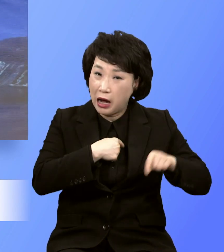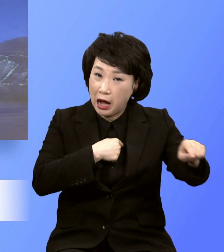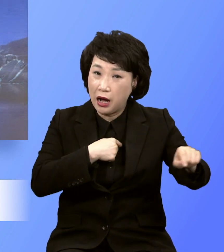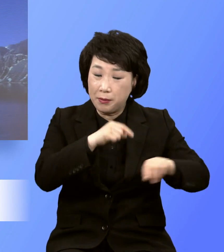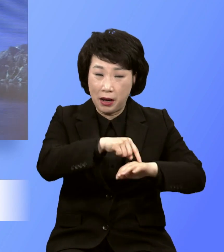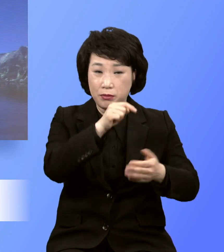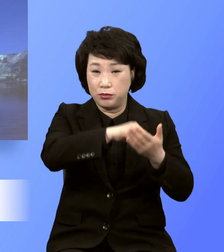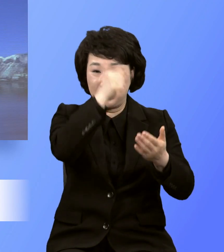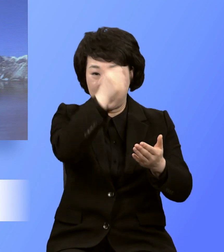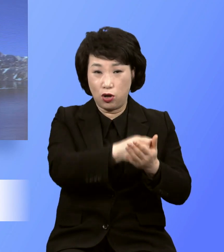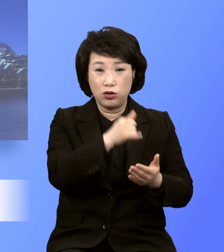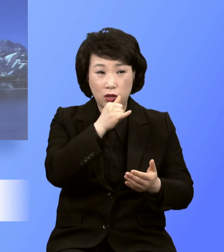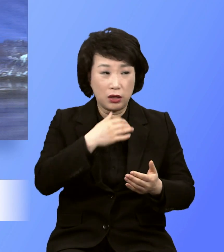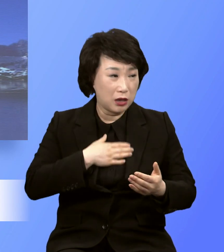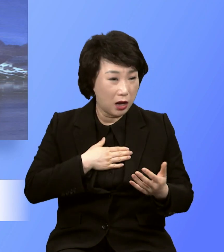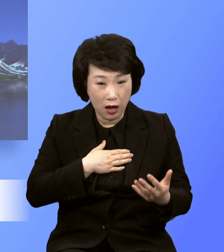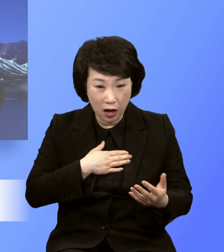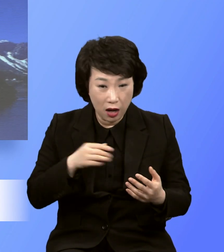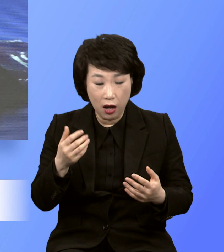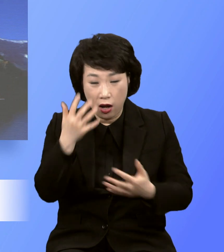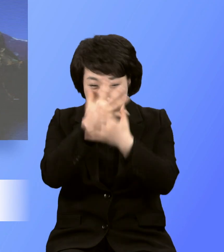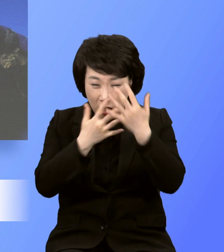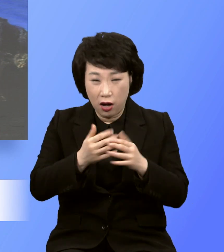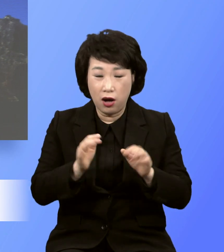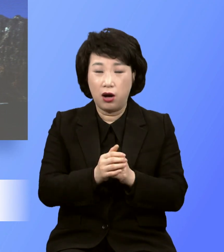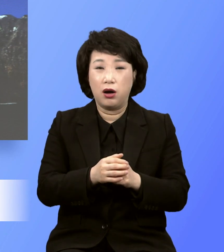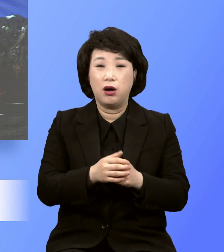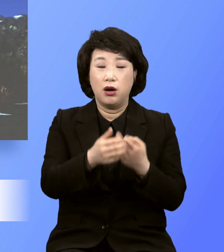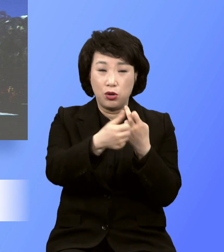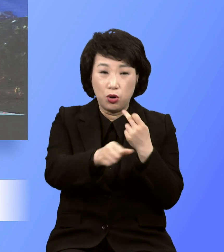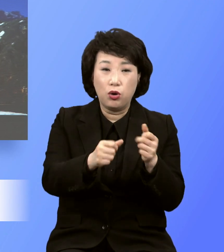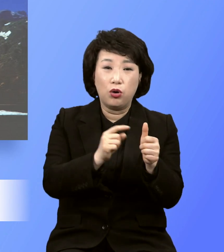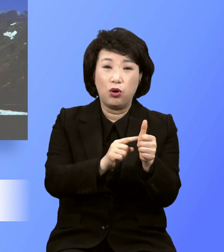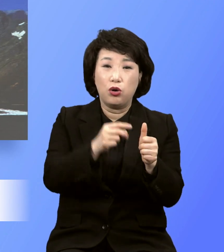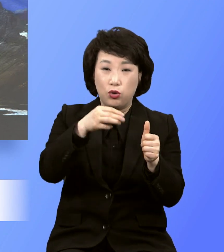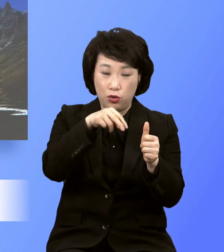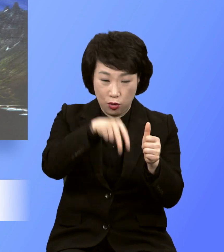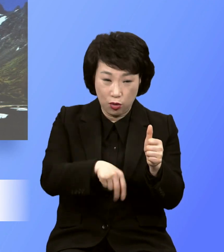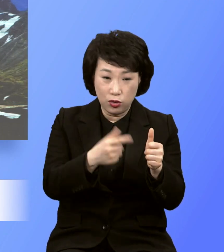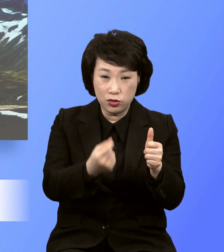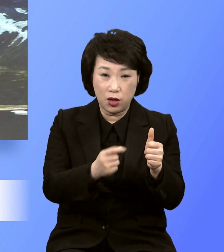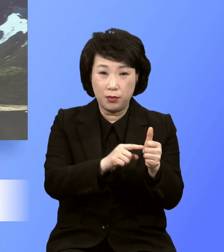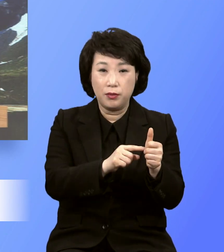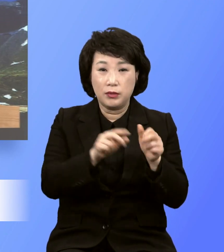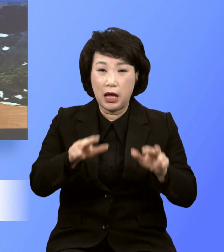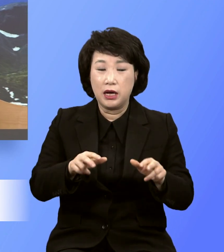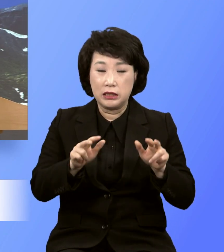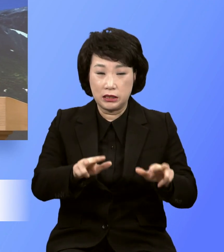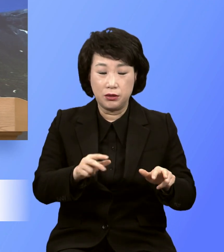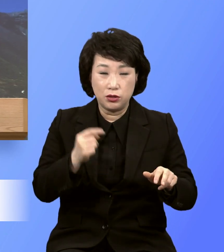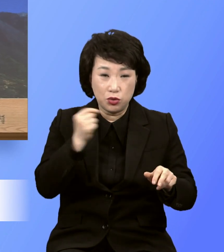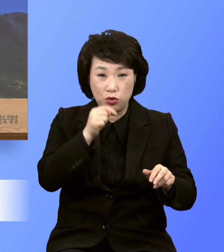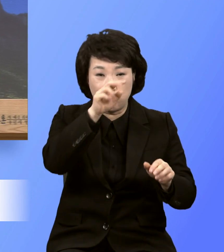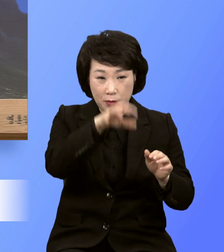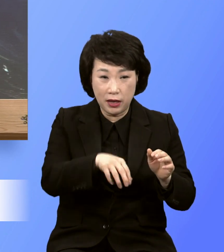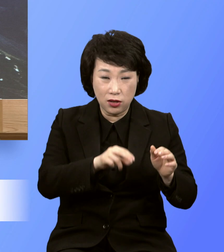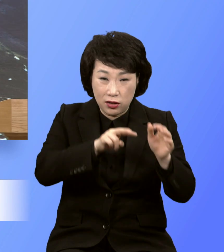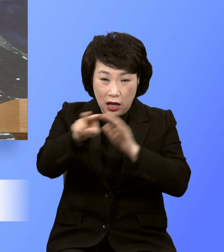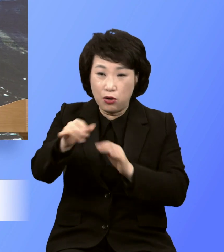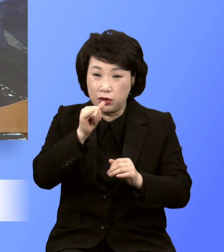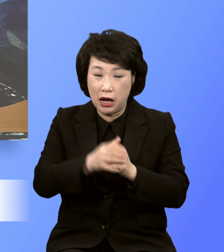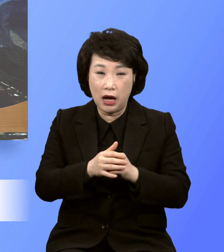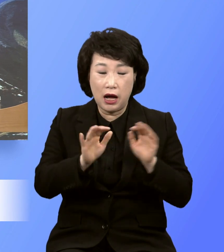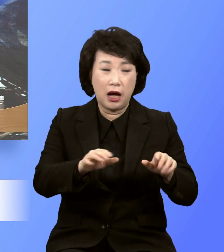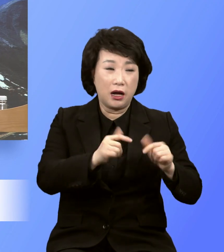멸망받기로 작정되어 있는지, 나는 롯과 같이 내가 소돔에서 나오고 있는지 물질 문명에게